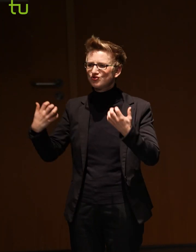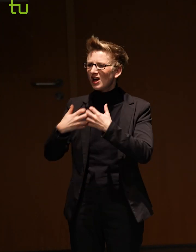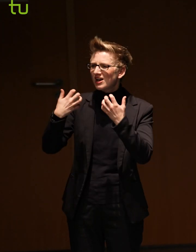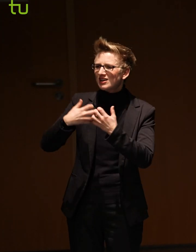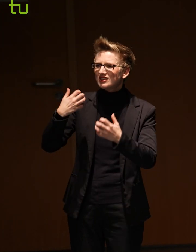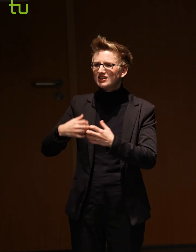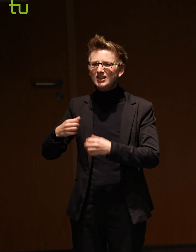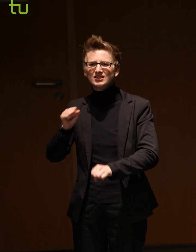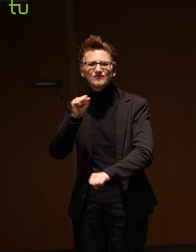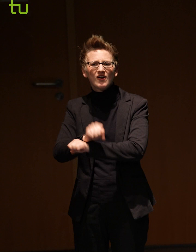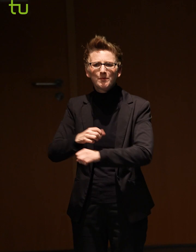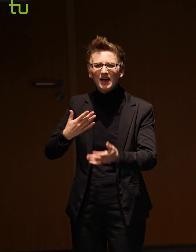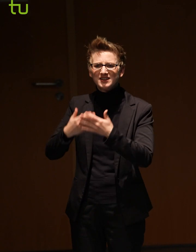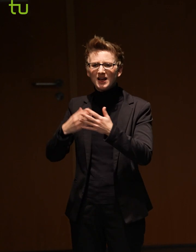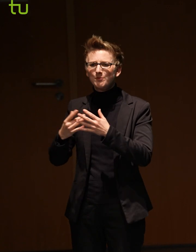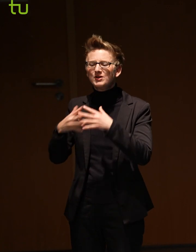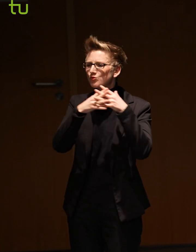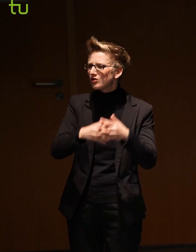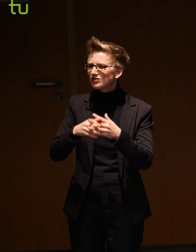von Konstantin Costa Gavras.